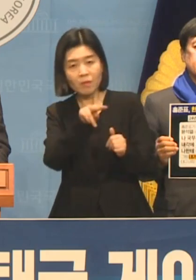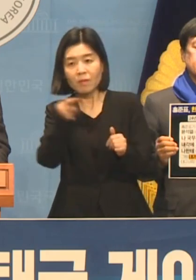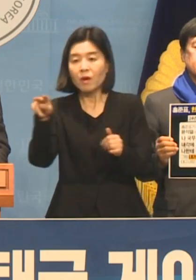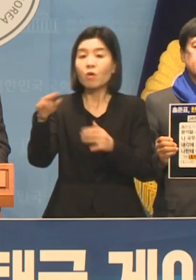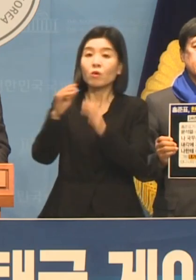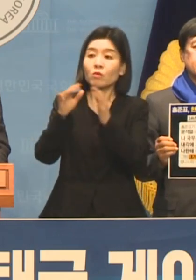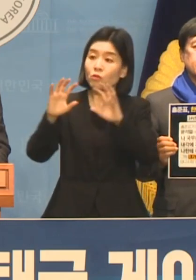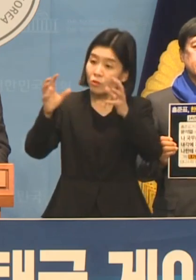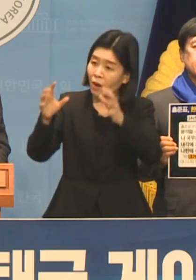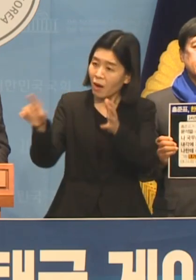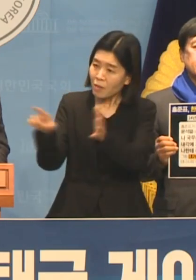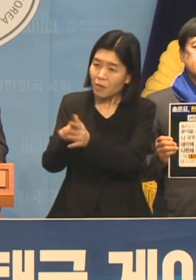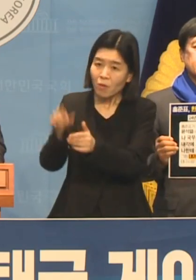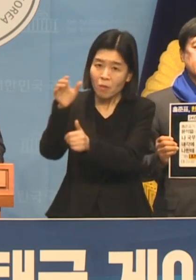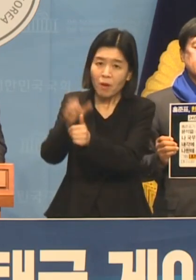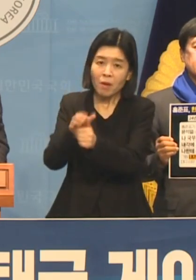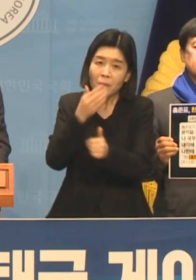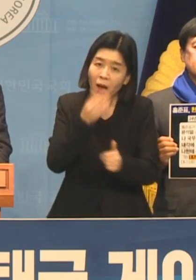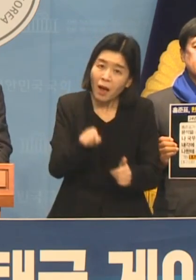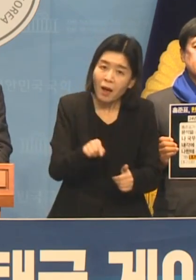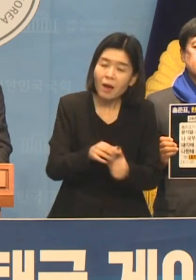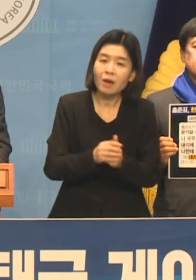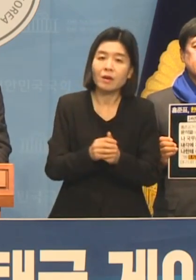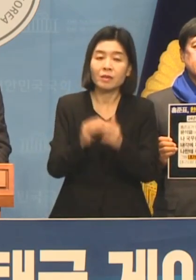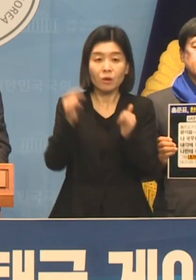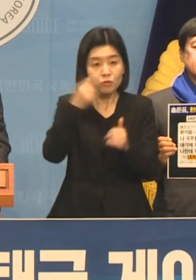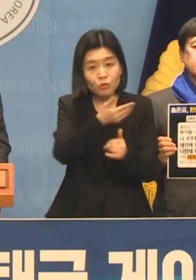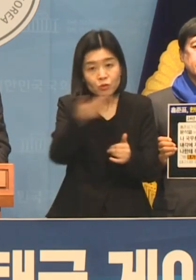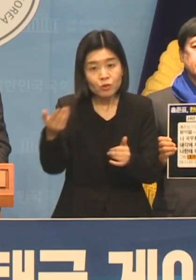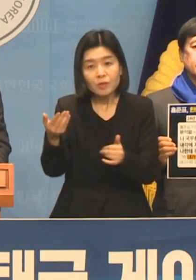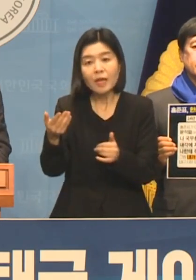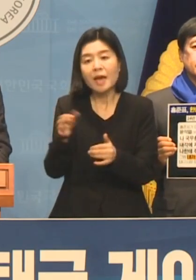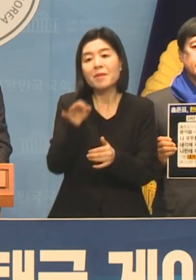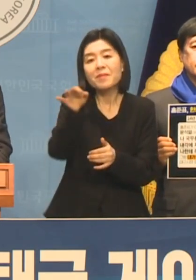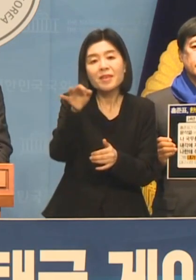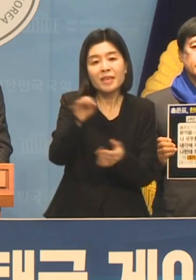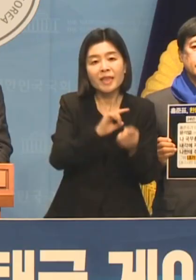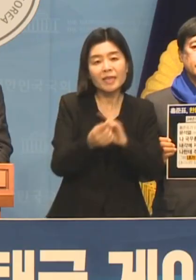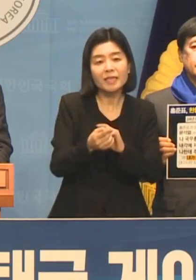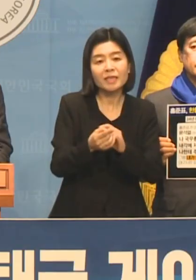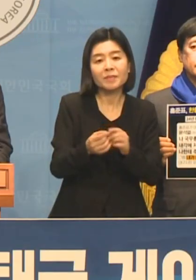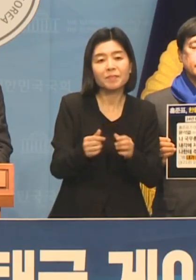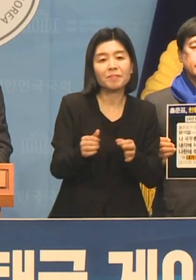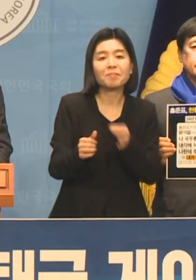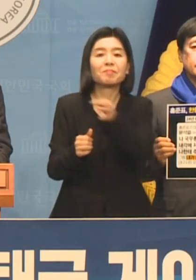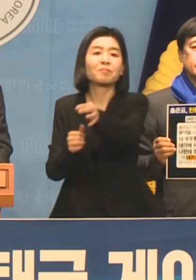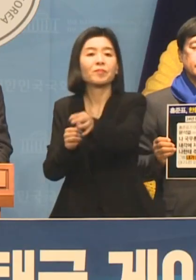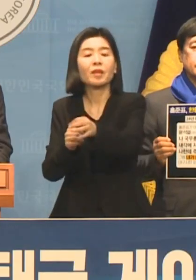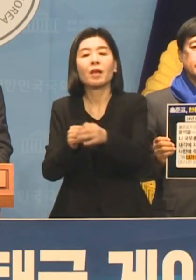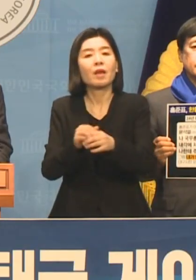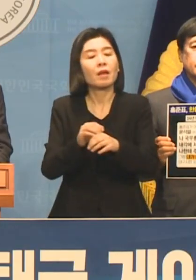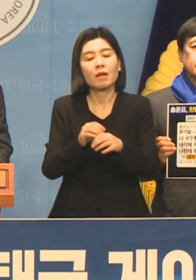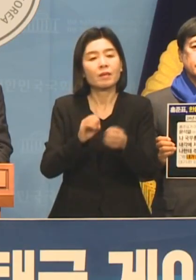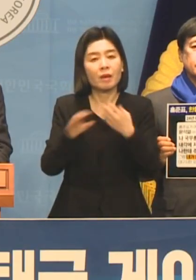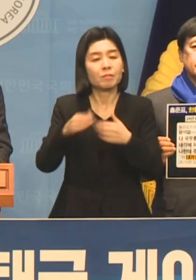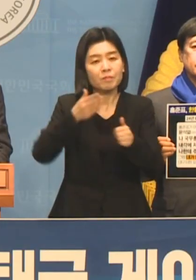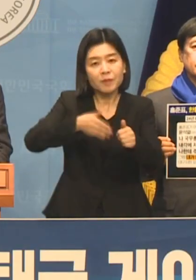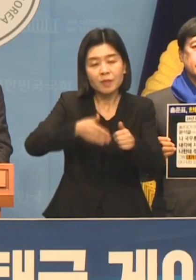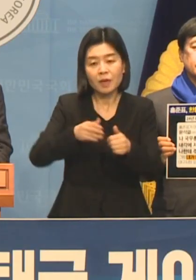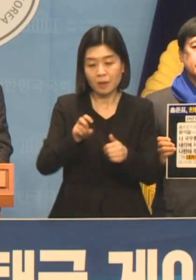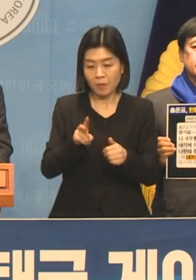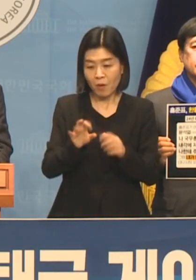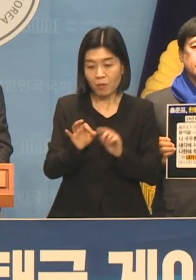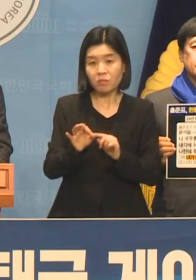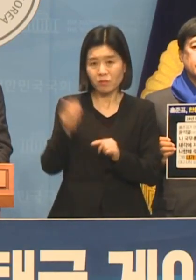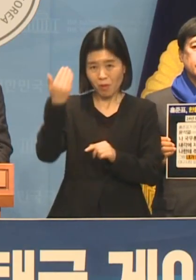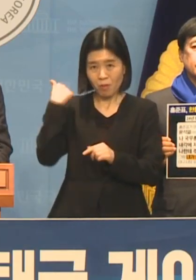믿고 맡길 수 있겠습니까? 여론조사 대납 의혹도 해명하십시오. 명태균은 과거부터